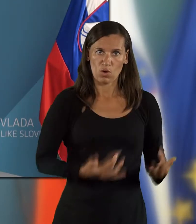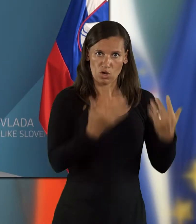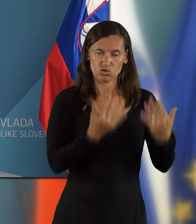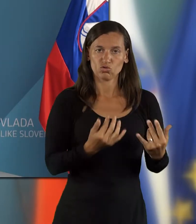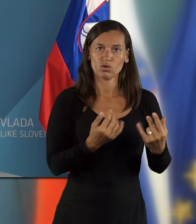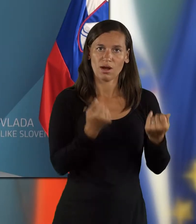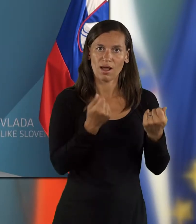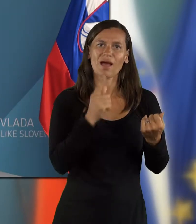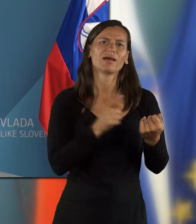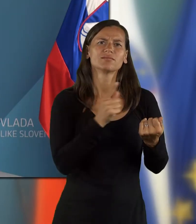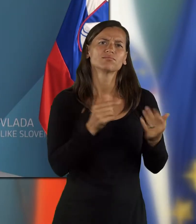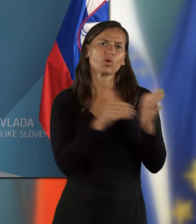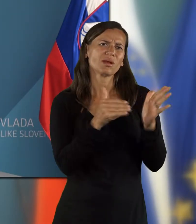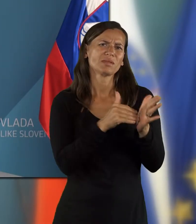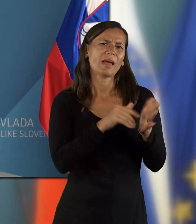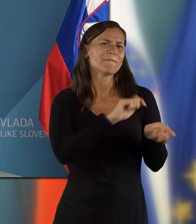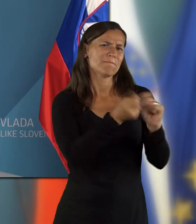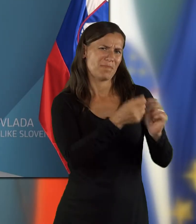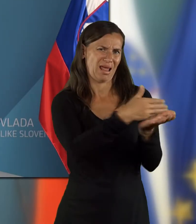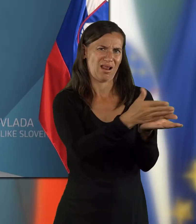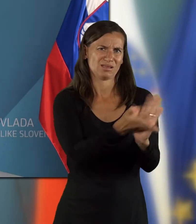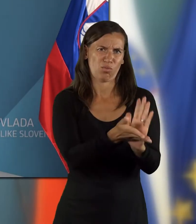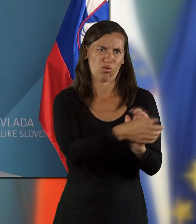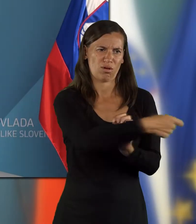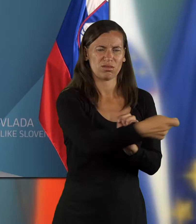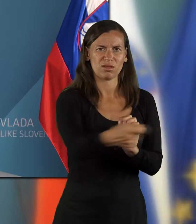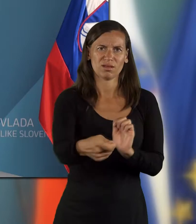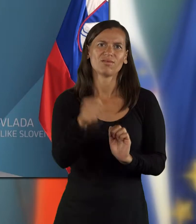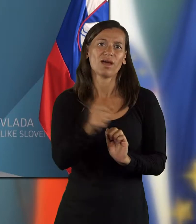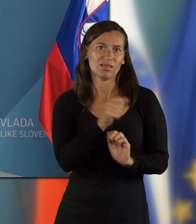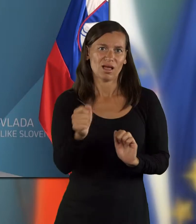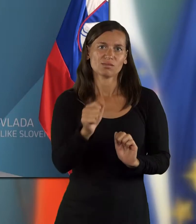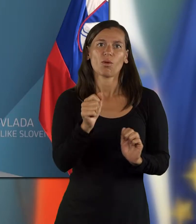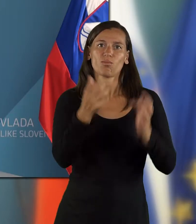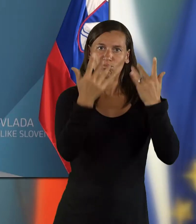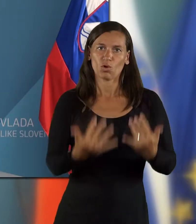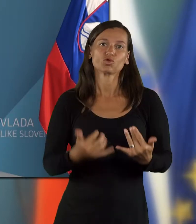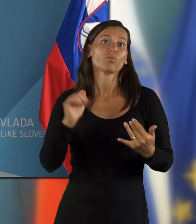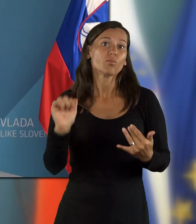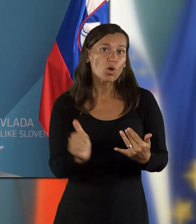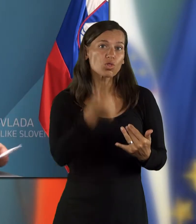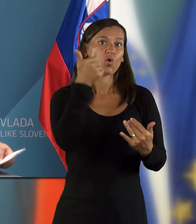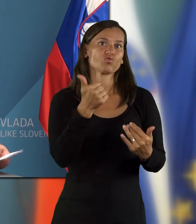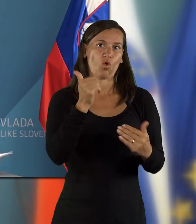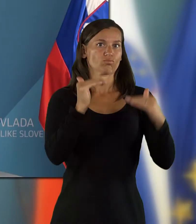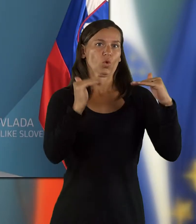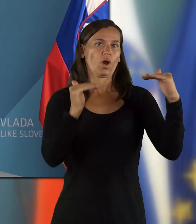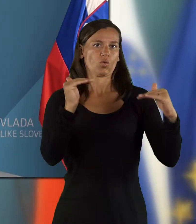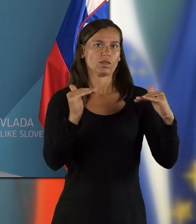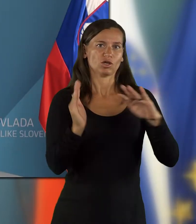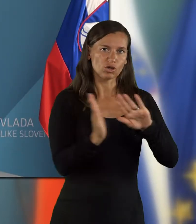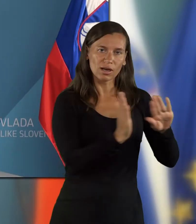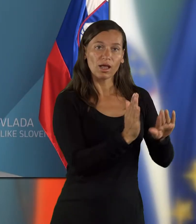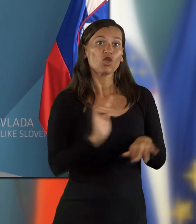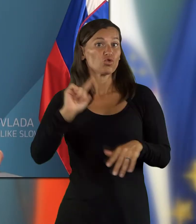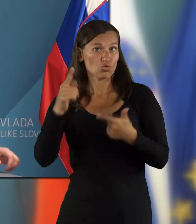in pa potrebne prerazporeditve za to, da smo proračun ponovno uravnotežili. Drug